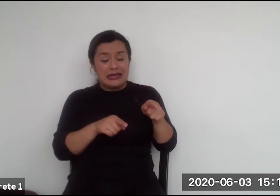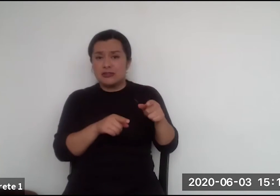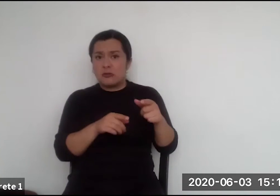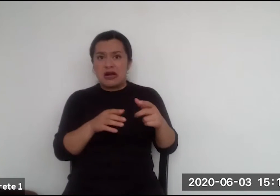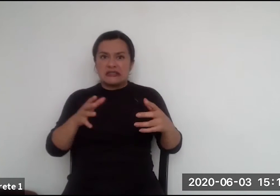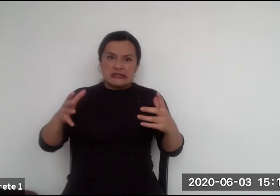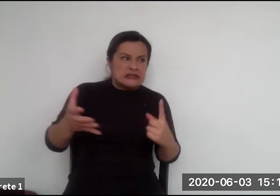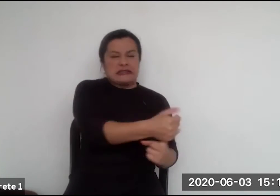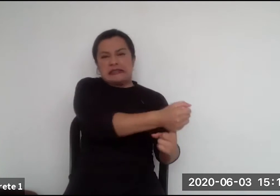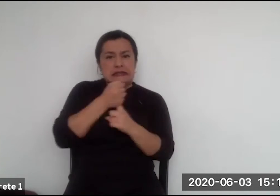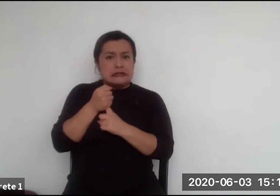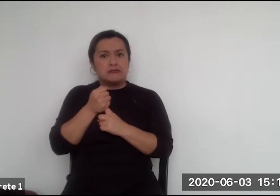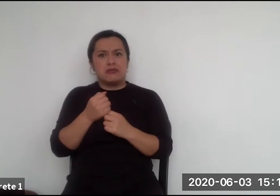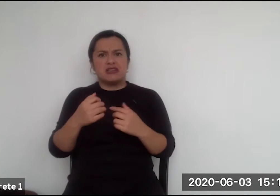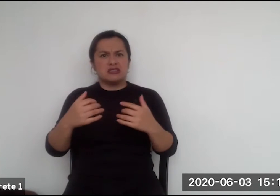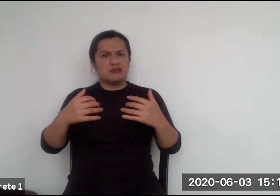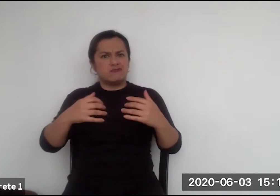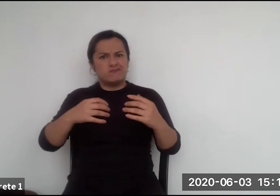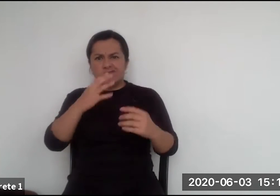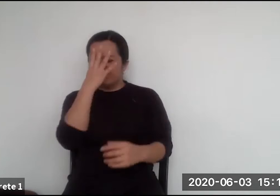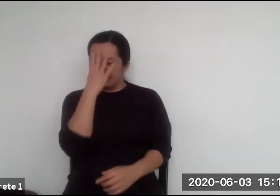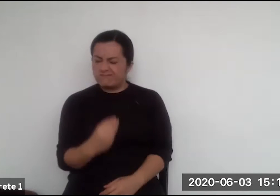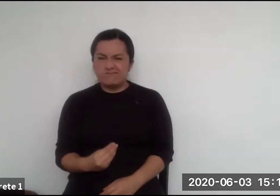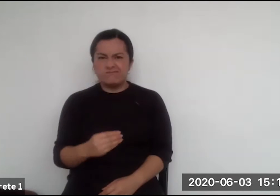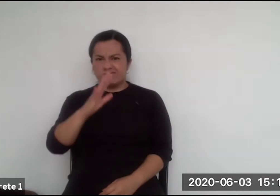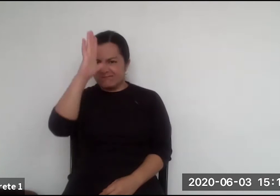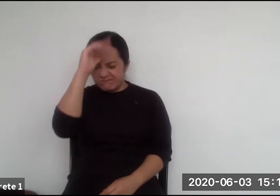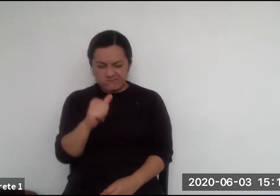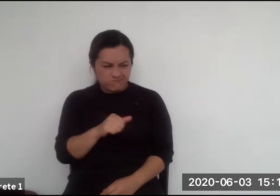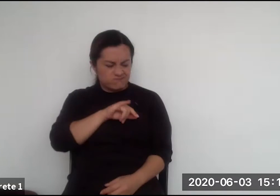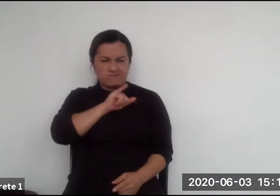que podamos reconocer.